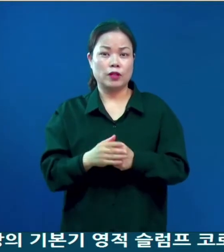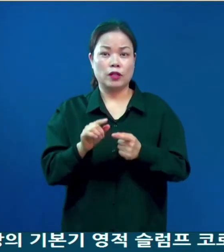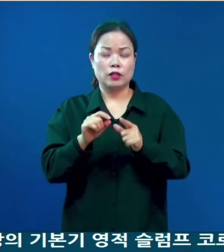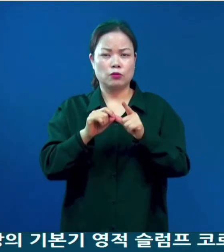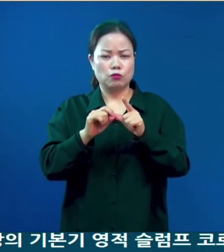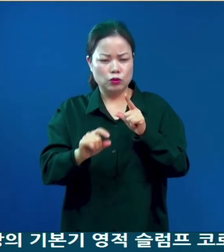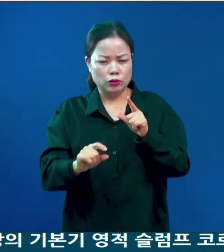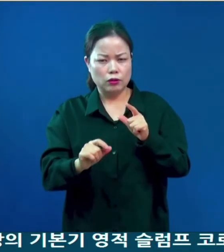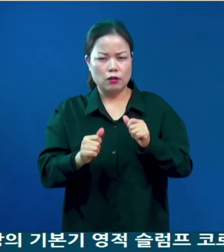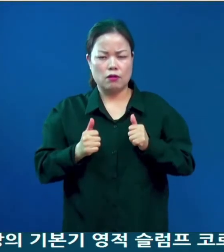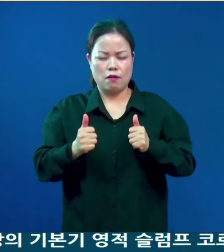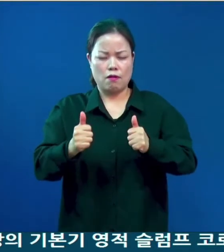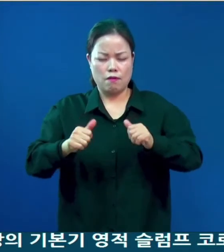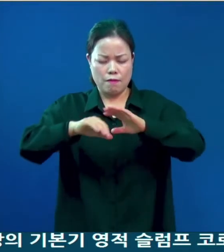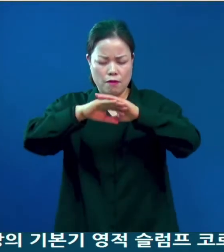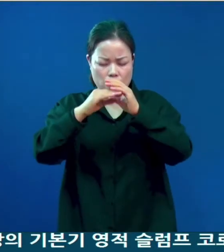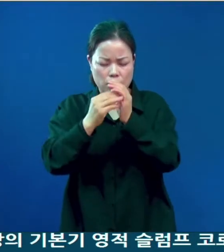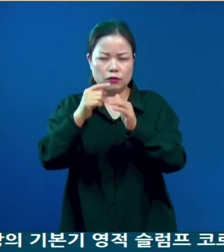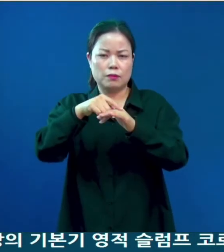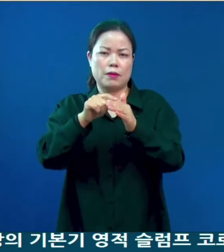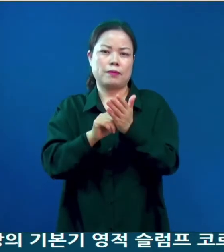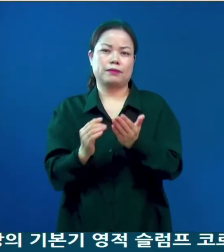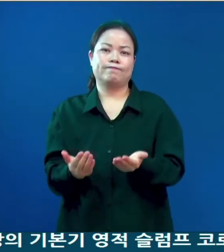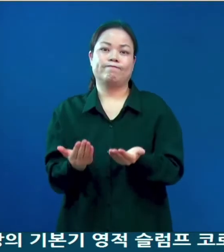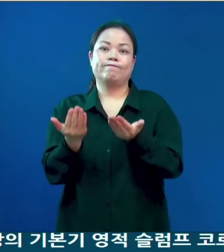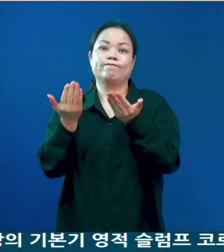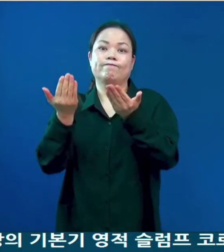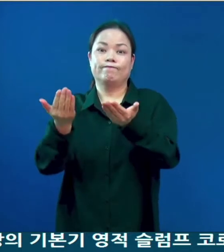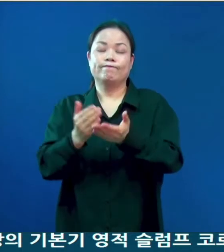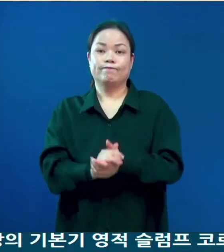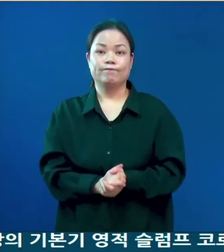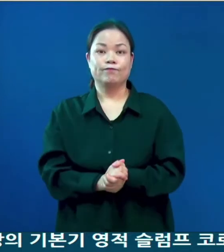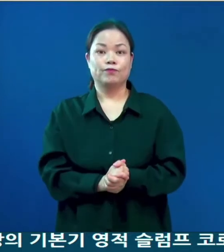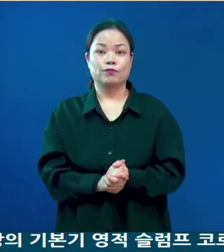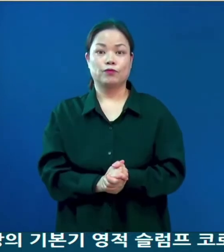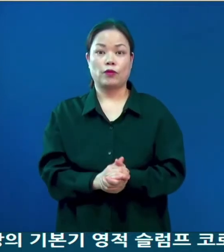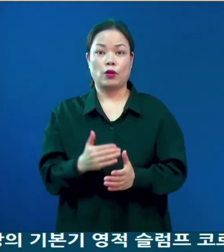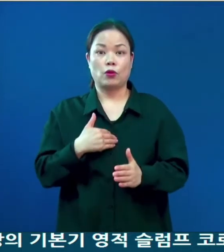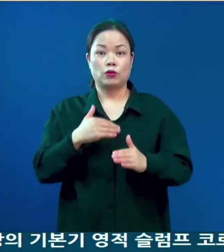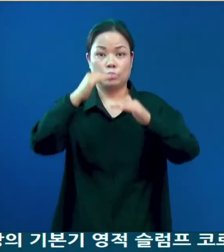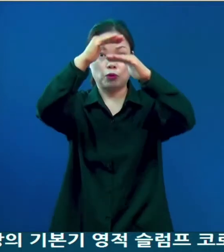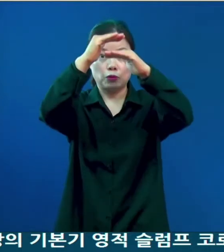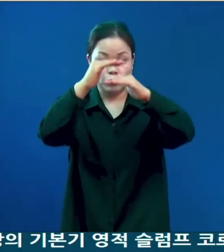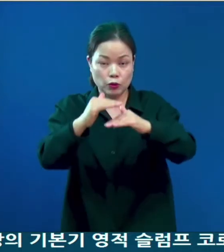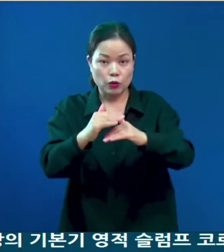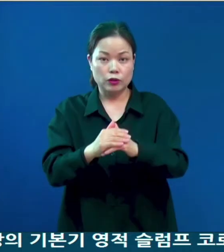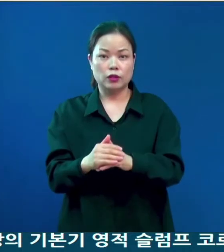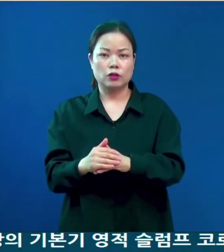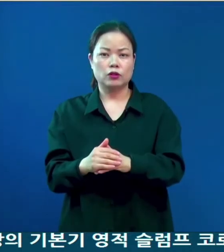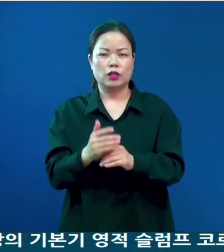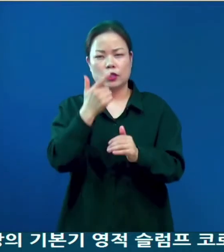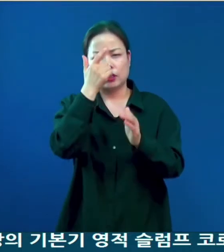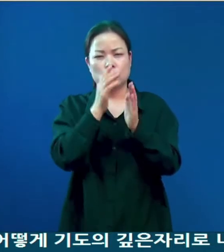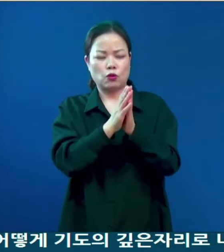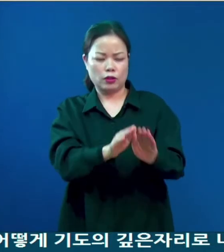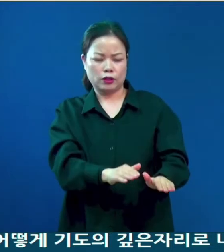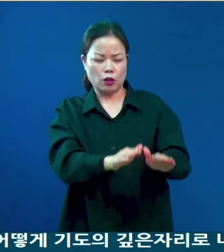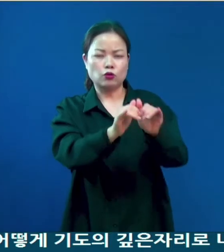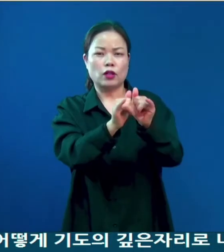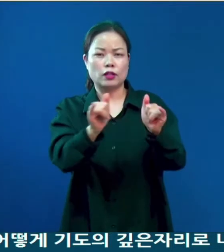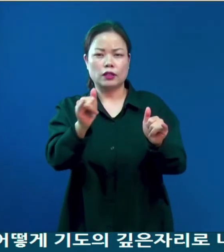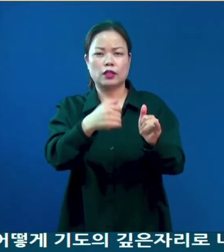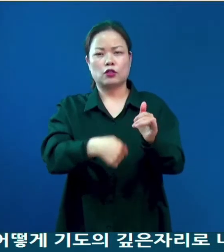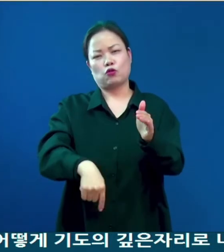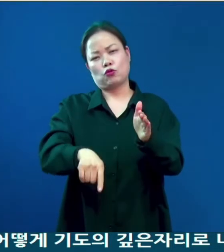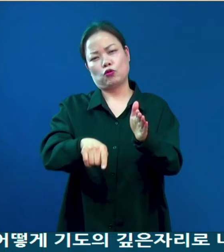있어서 전심전력할 수 있어야 된다는 것입니다. 저는 오늘 본문을 통해서 우리의 기도가 더 성숙한 자리로